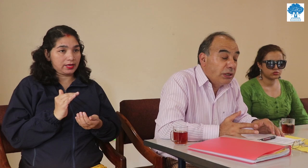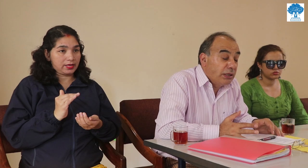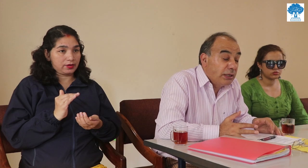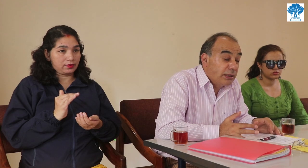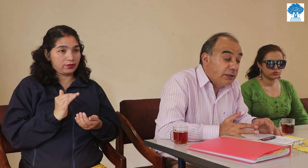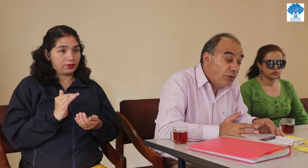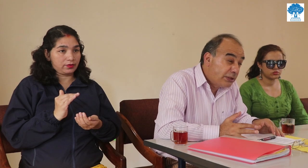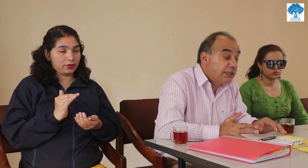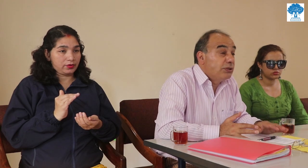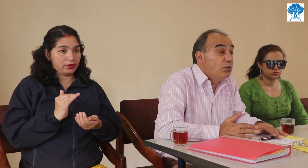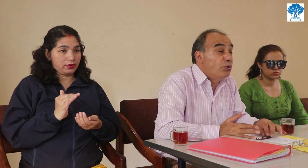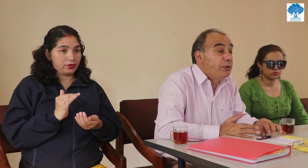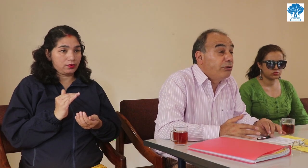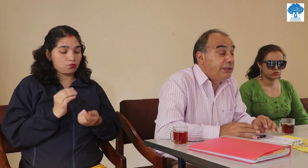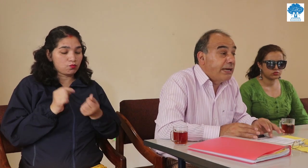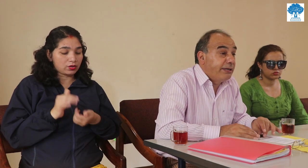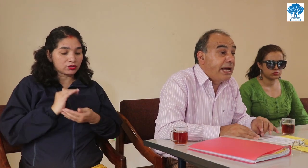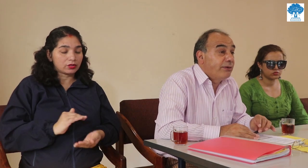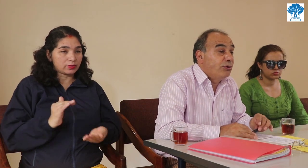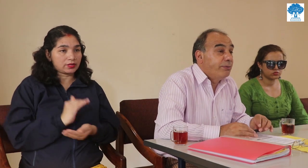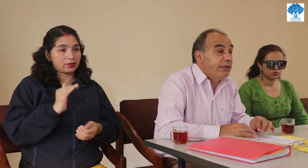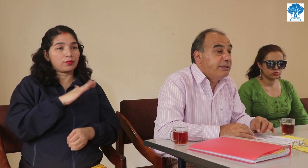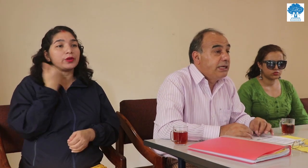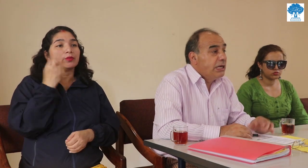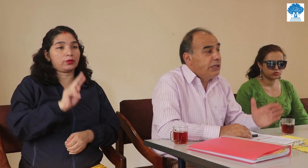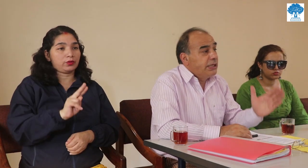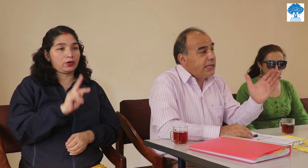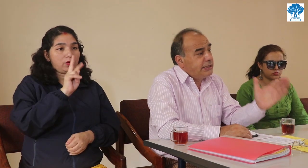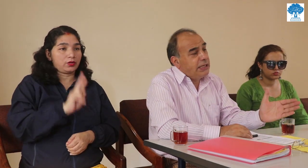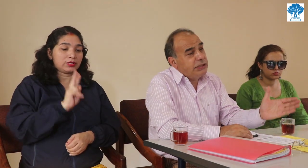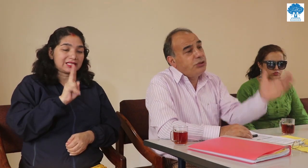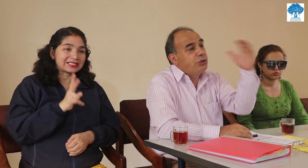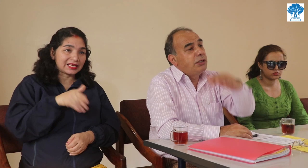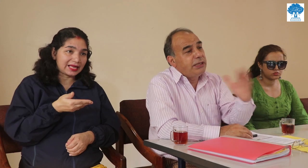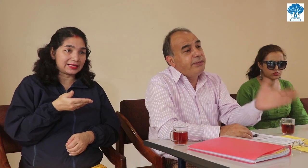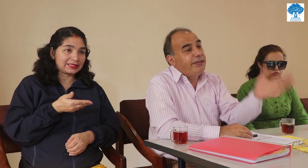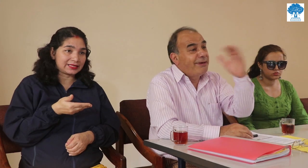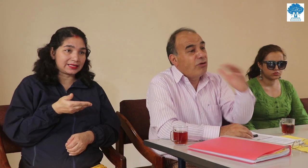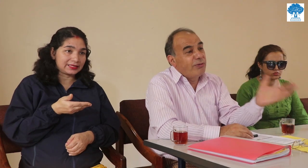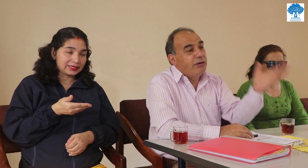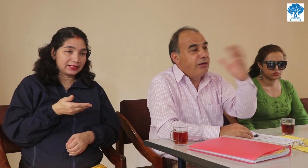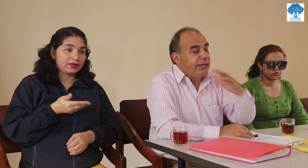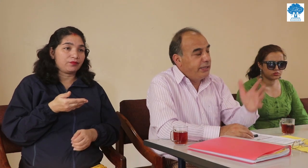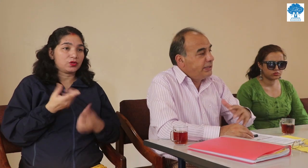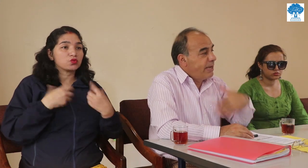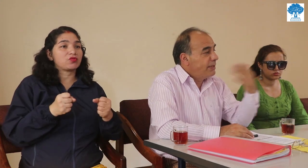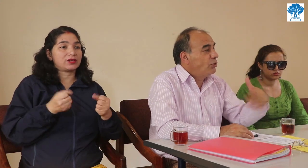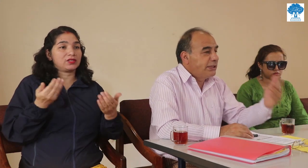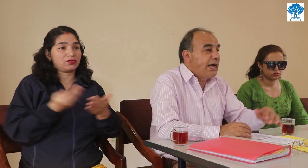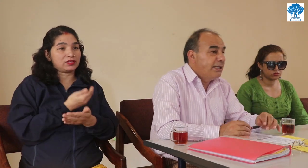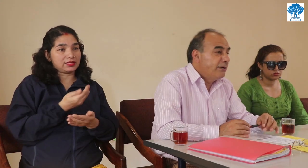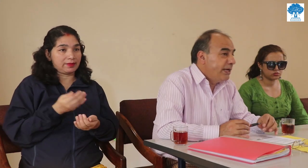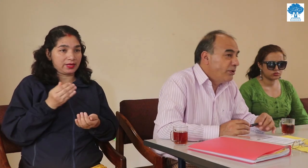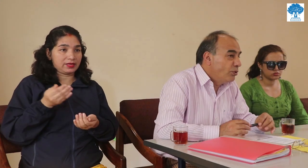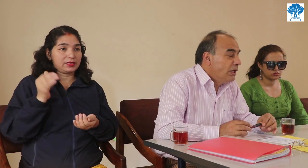नानीहरूको नवजात शिशुहरूको मृत्यु पनि त्यहाँ भइरहेको थियो। भनेपछि त्यसलाई चाहिँ इन्स्टिट्युसनल डेलिभरीमा कन्भर्ट गर्दाखेरि चाहिँ आमा